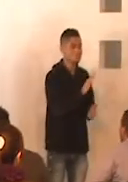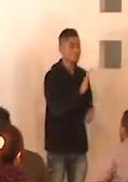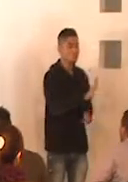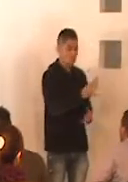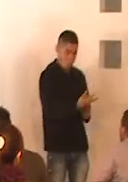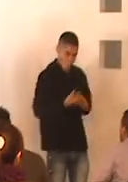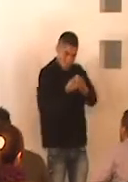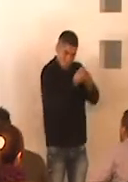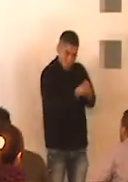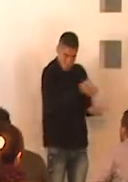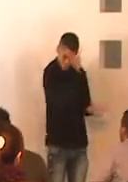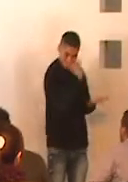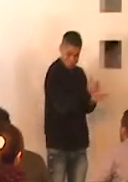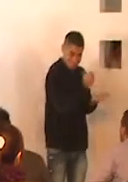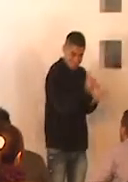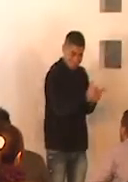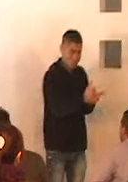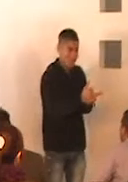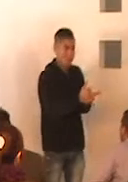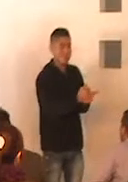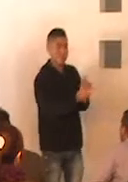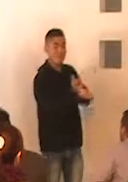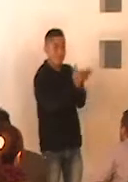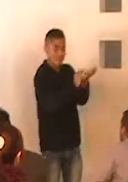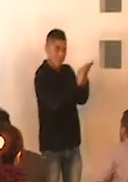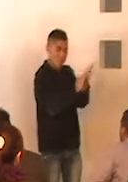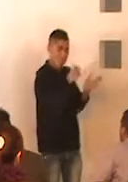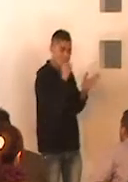rectoral modificando pues